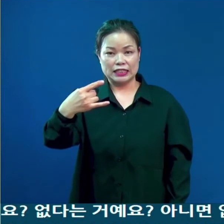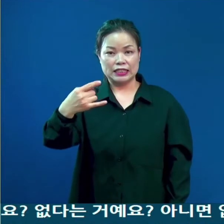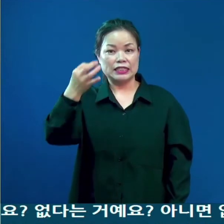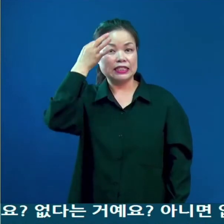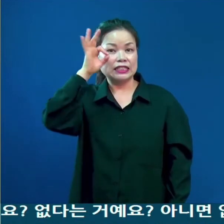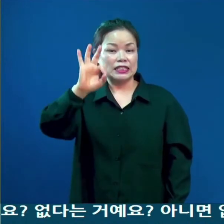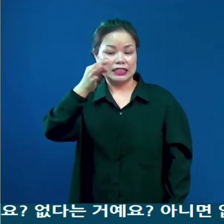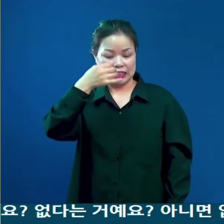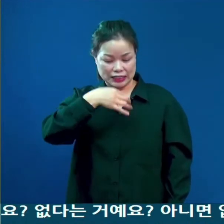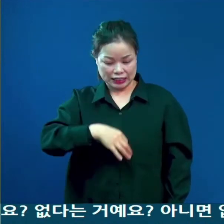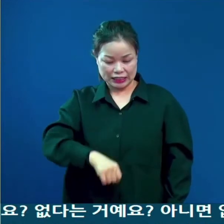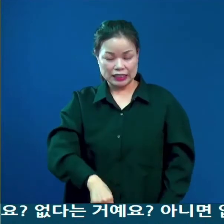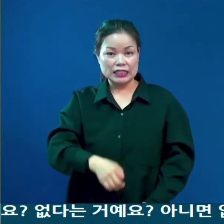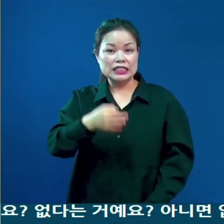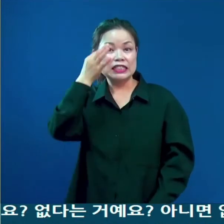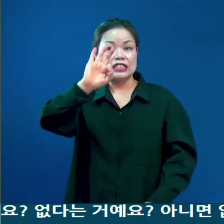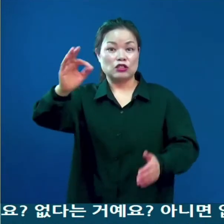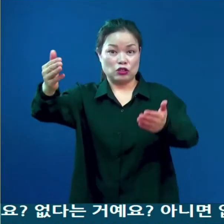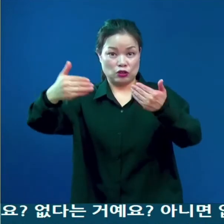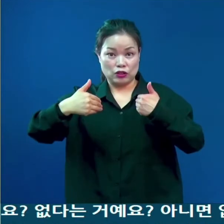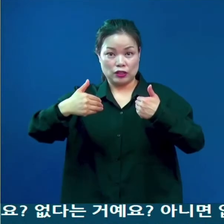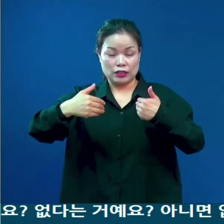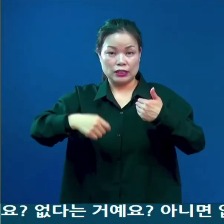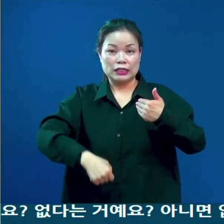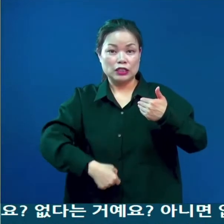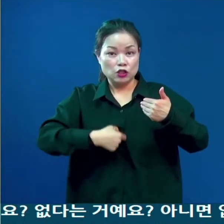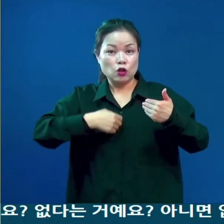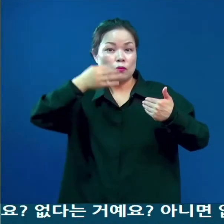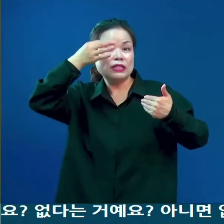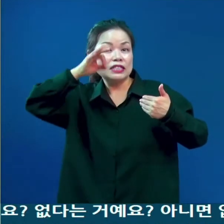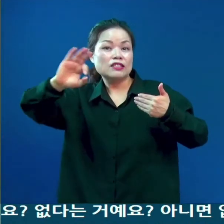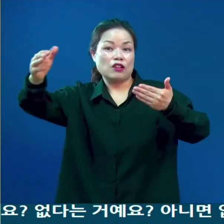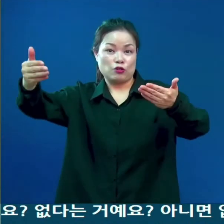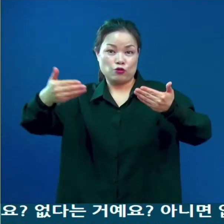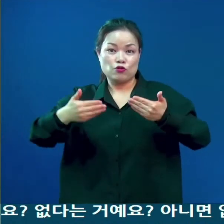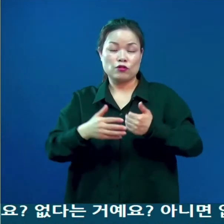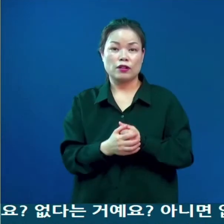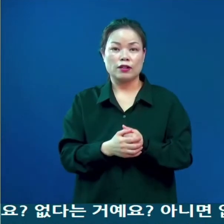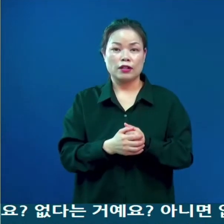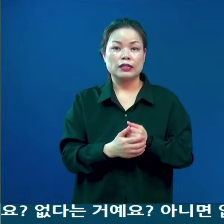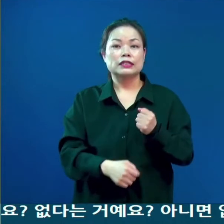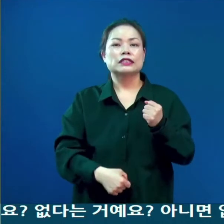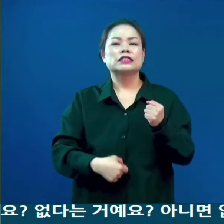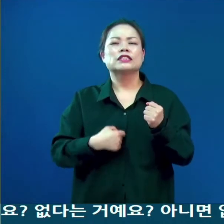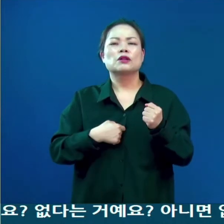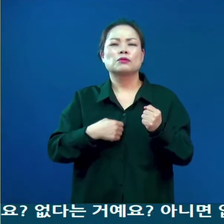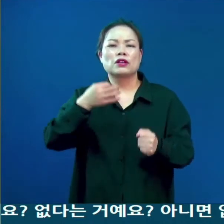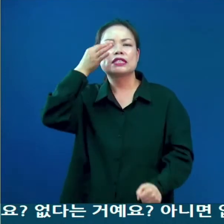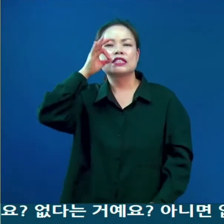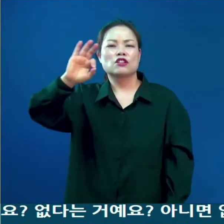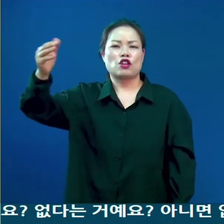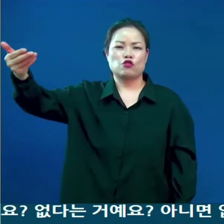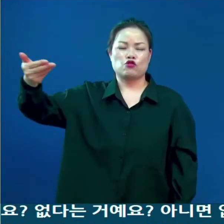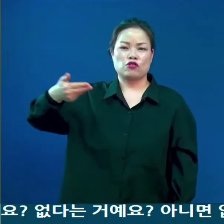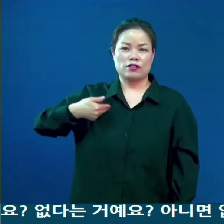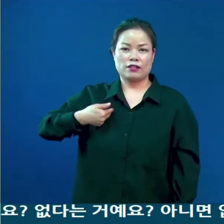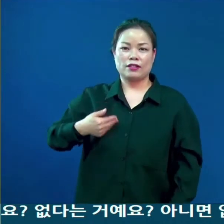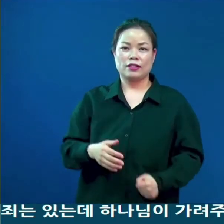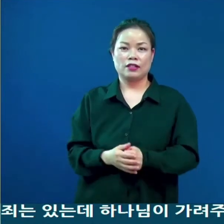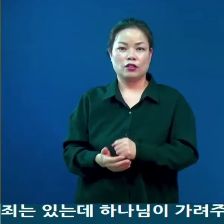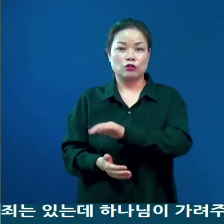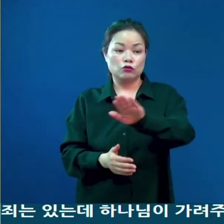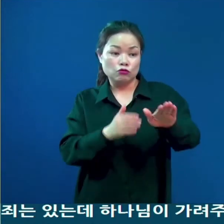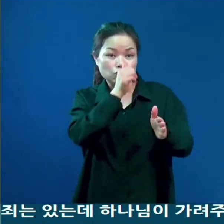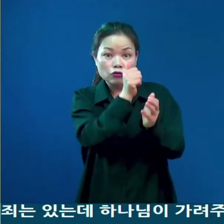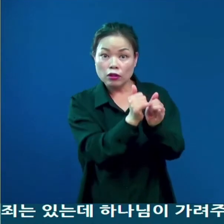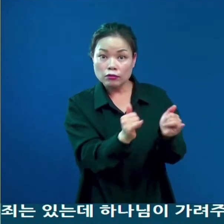거예요. 실제 본질 자체가 의로운 본질을 가지고 있는 게 아닌데 의롭다고 해 주시는 거죠. 우리는